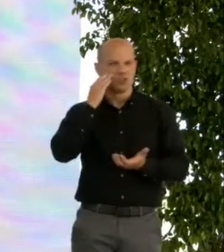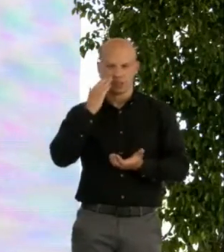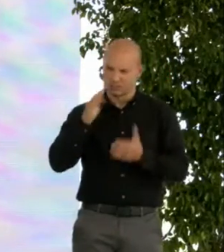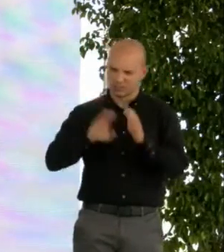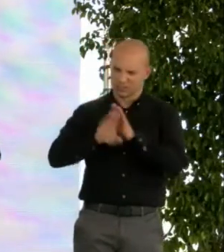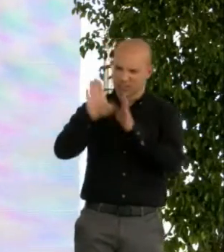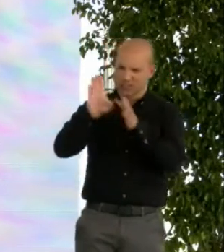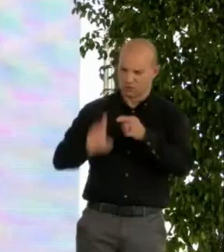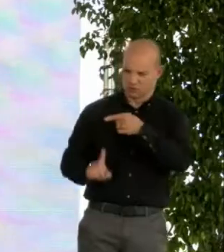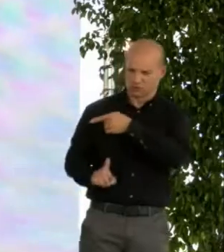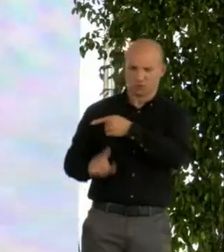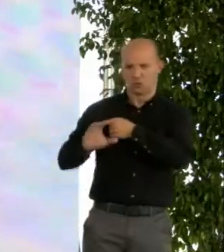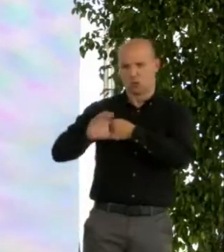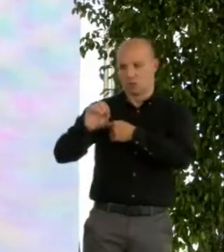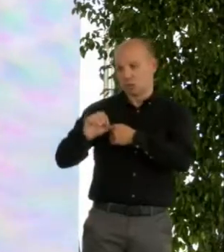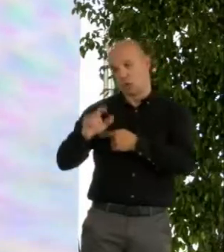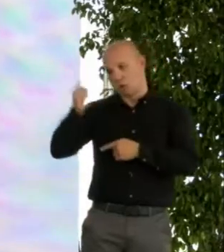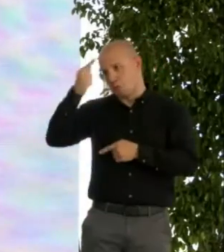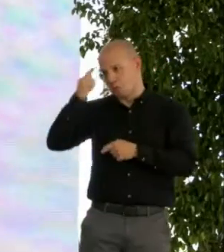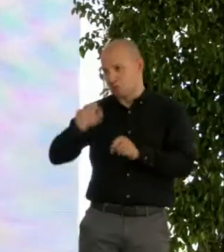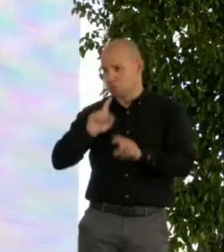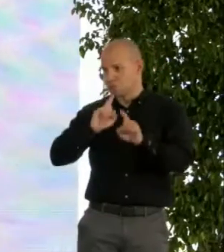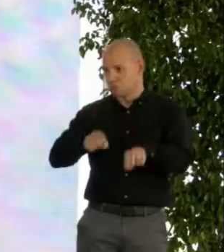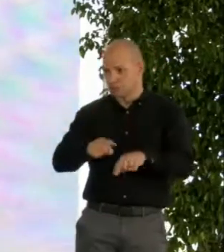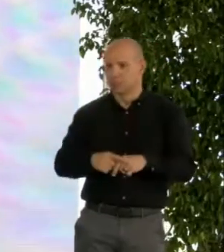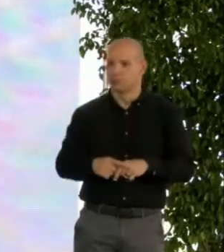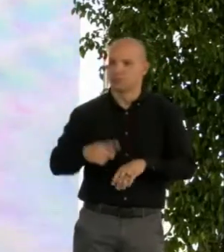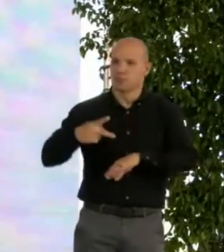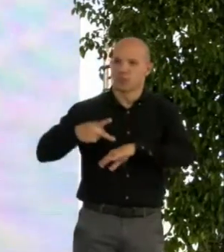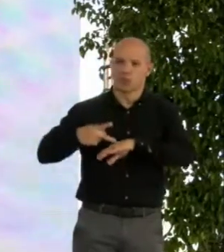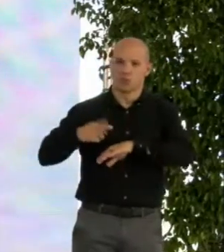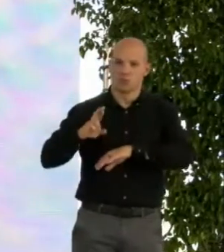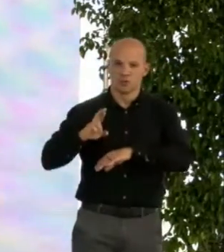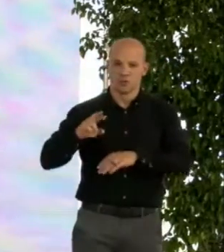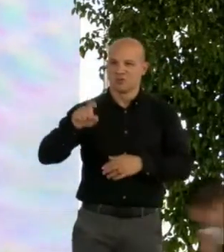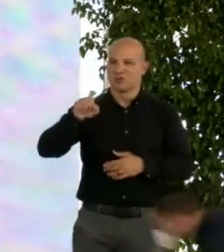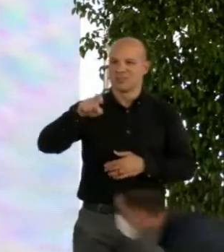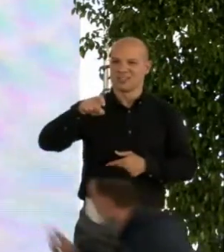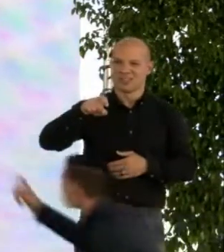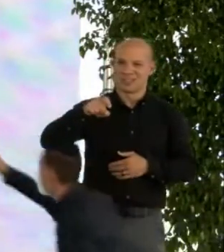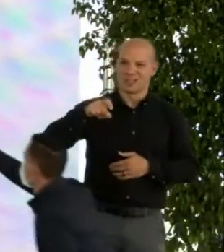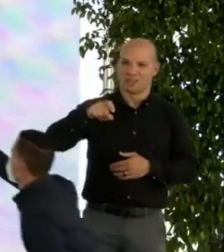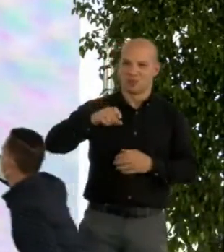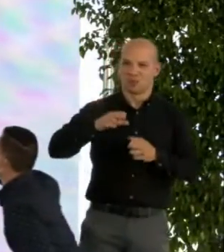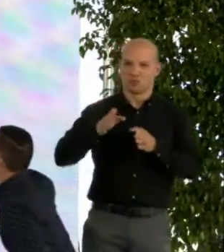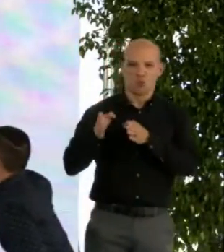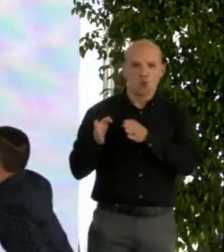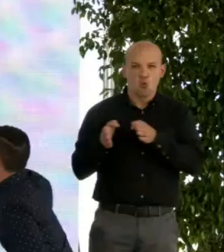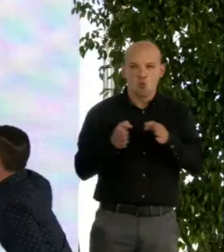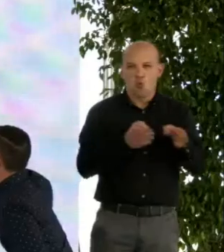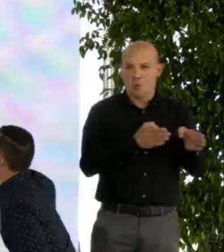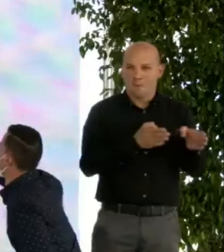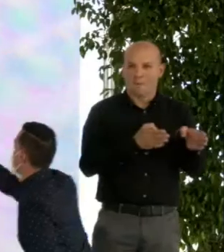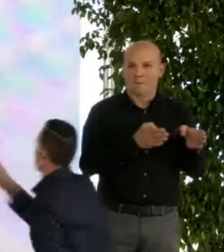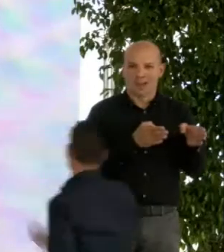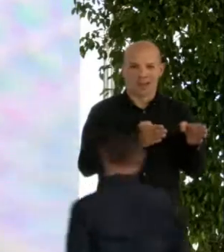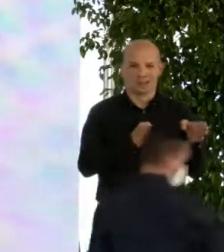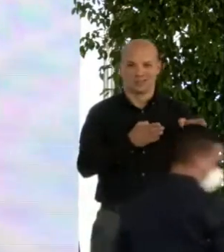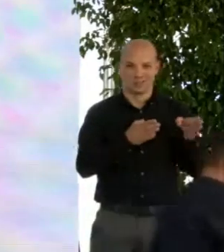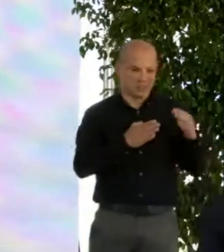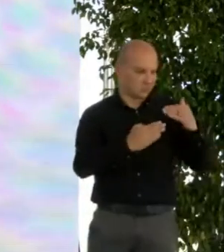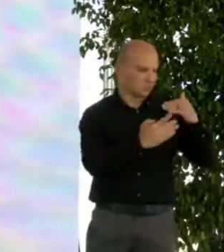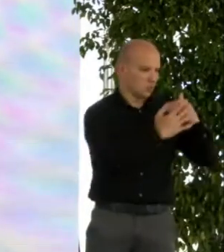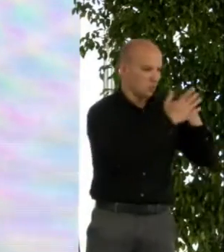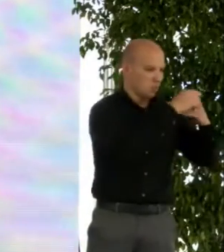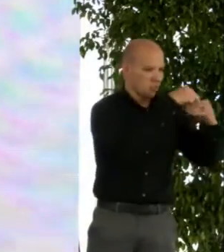desarrollador, y no sé si el gobernador quiera contestar también, pero en Puerto Rico nos hace falta un plan concreto de costas. No lo hay después del paso del